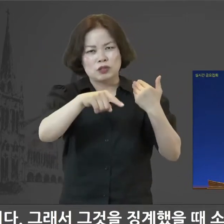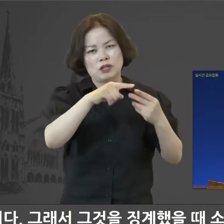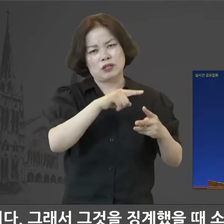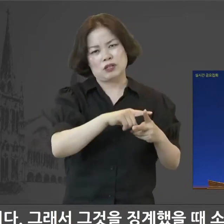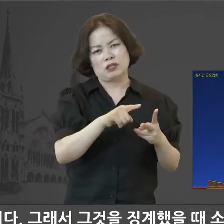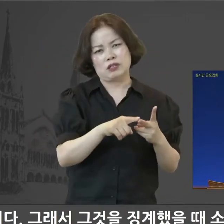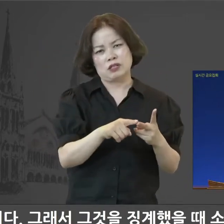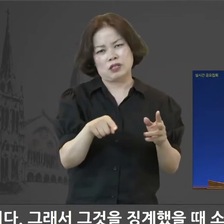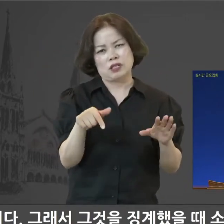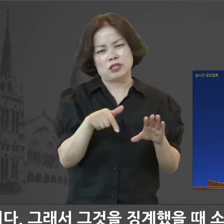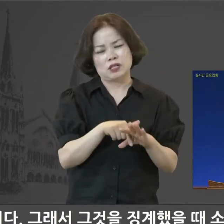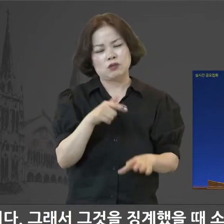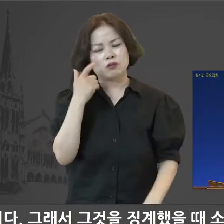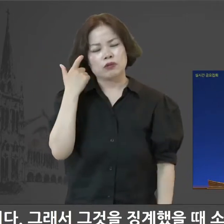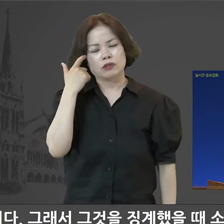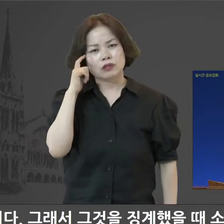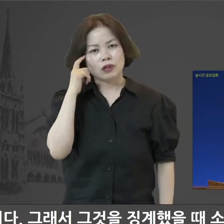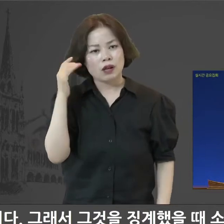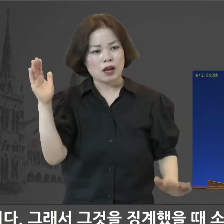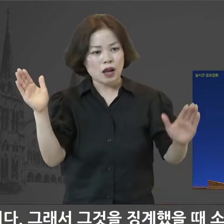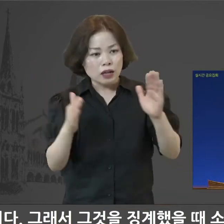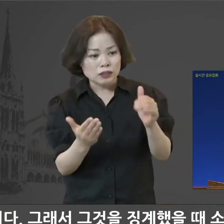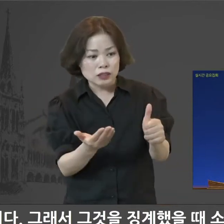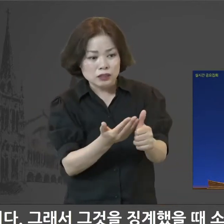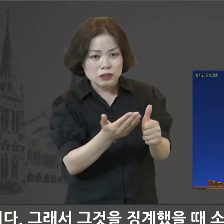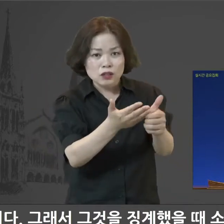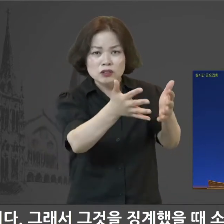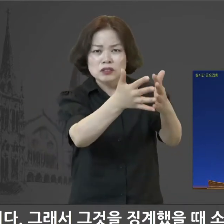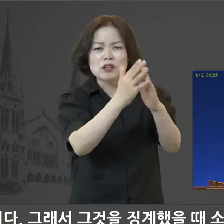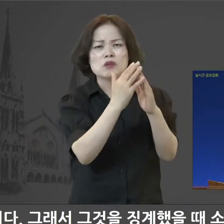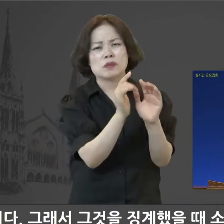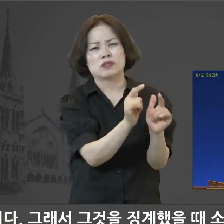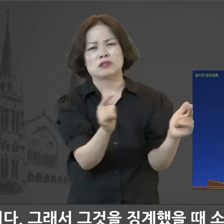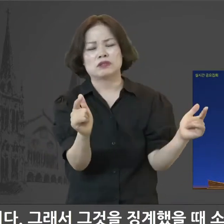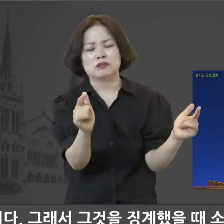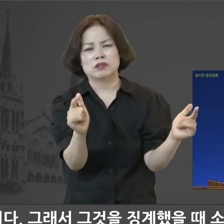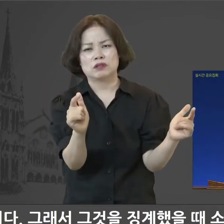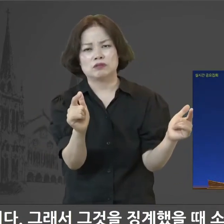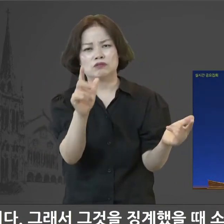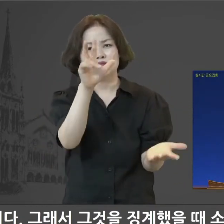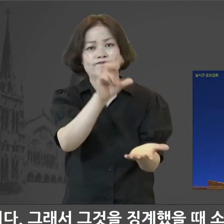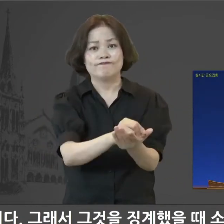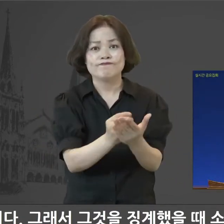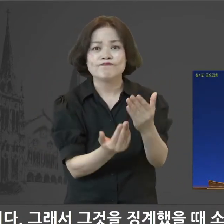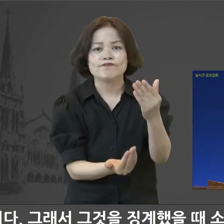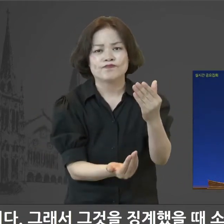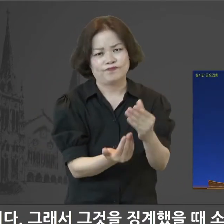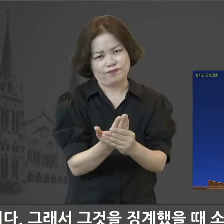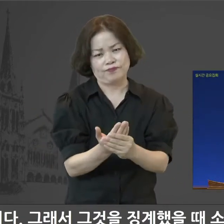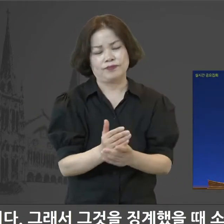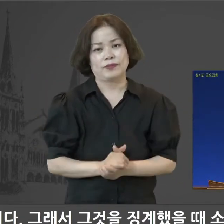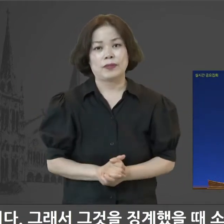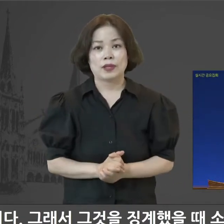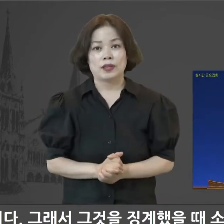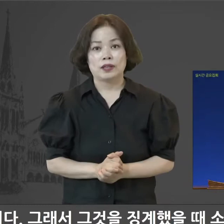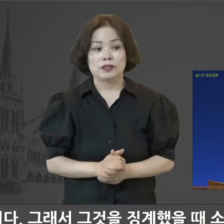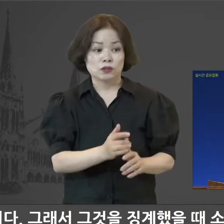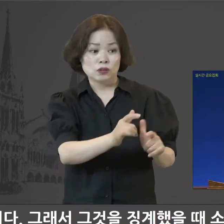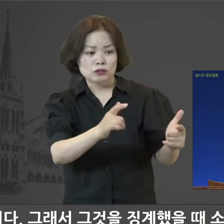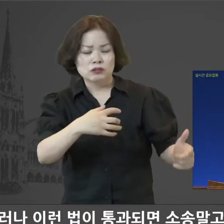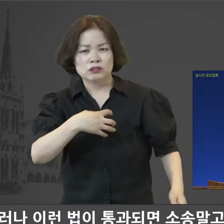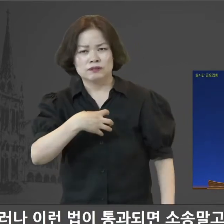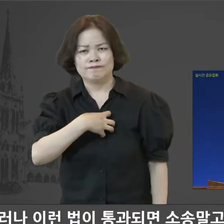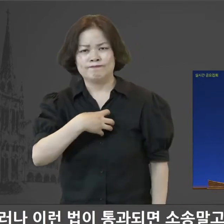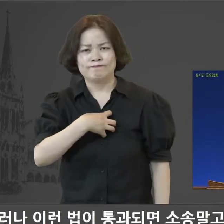건화기념이나 우리 기독교 정신으로 학생들을 키우고 싶어서 설립했던 것들이 무색해지겠죠. 이렇게 되는 거예요. 그런 것들이